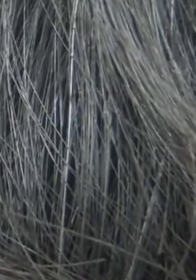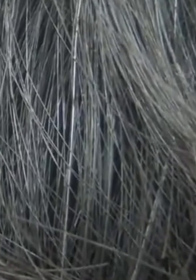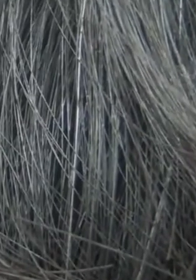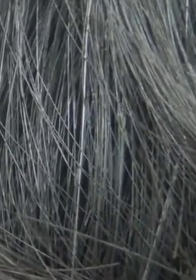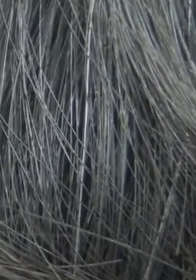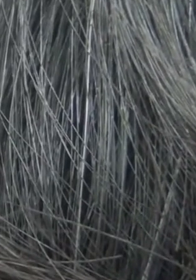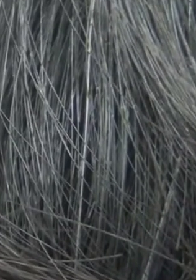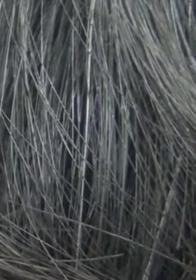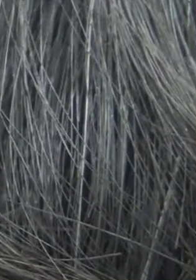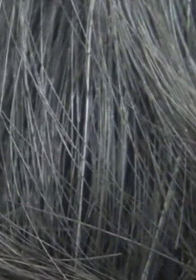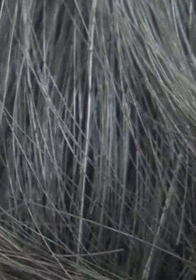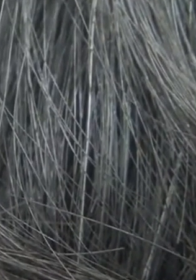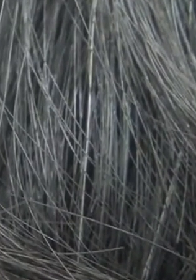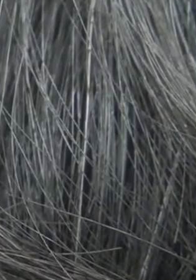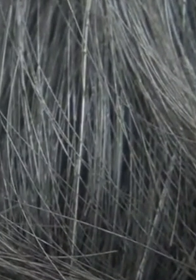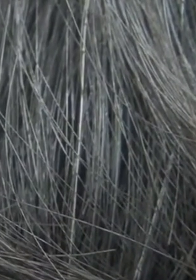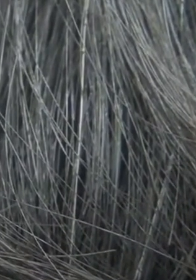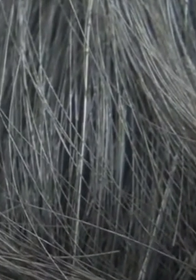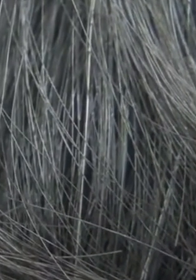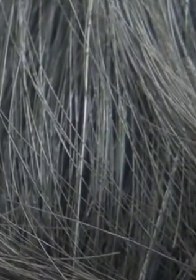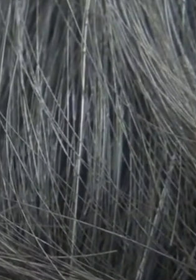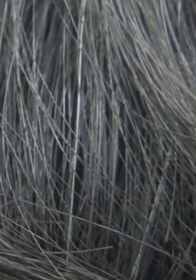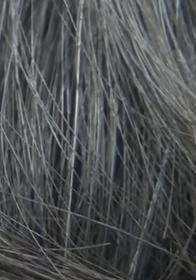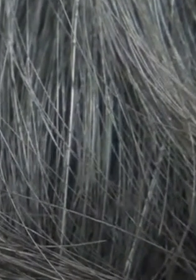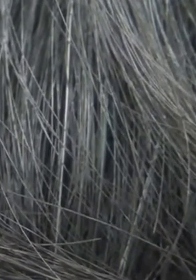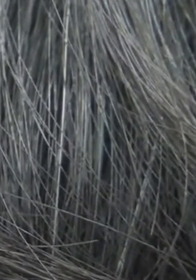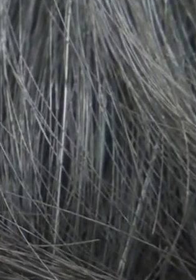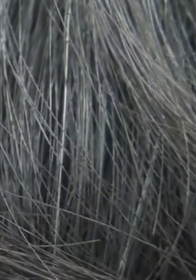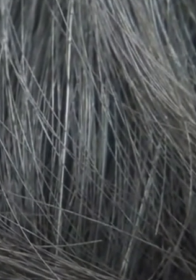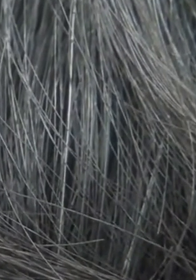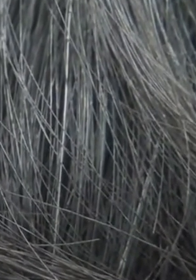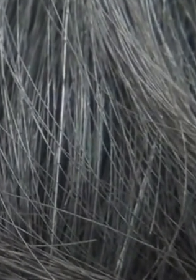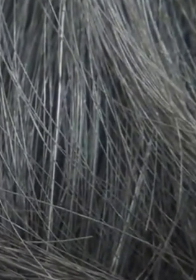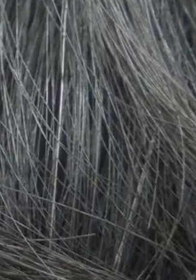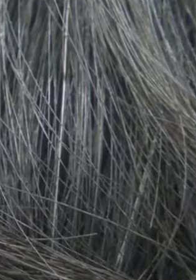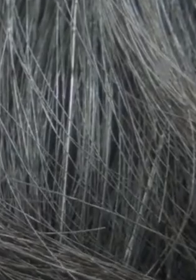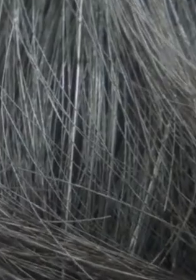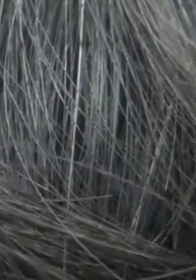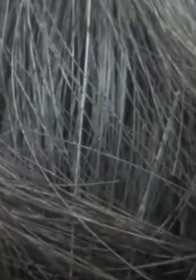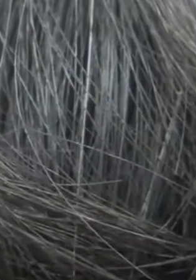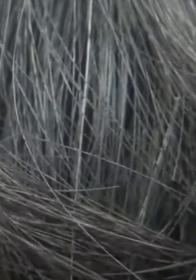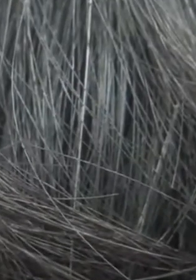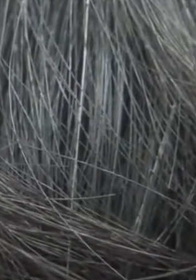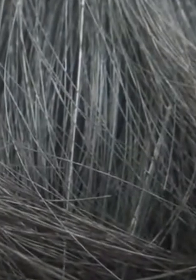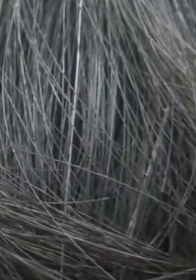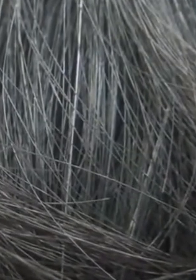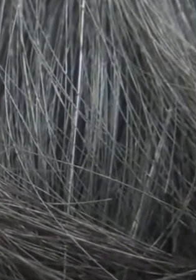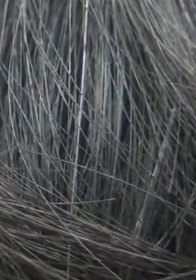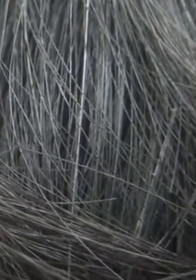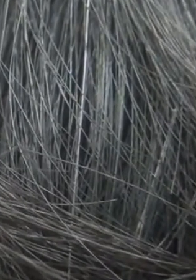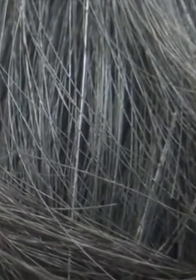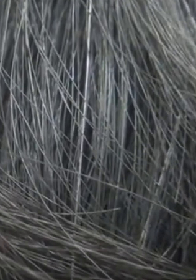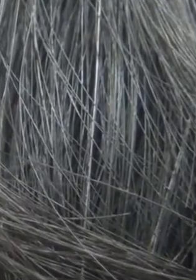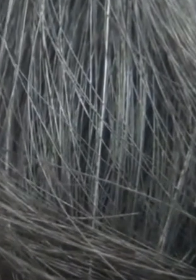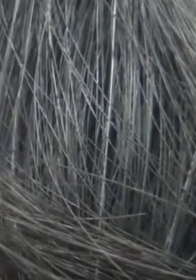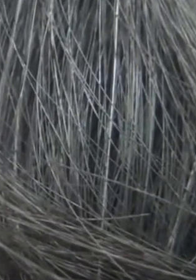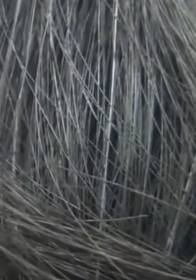진행되는 공연, 강연, 교육 등이 진행되는 인접 장소를 추가할 것을